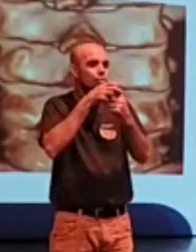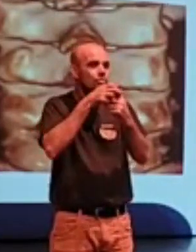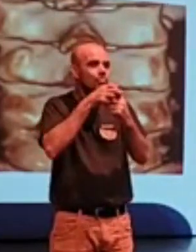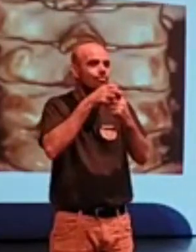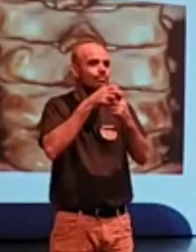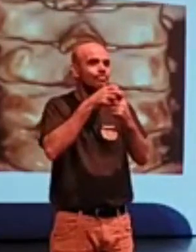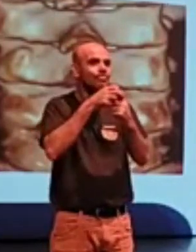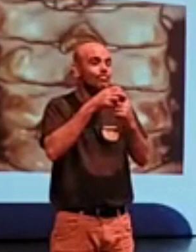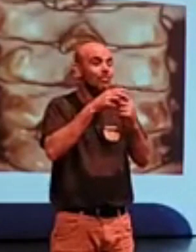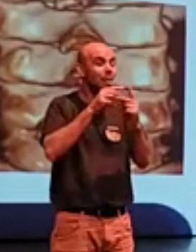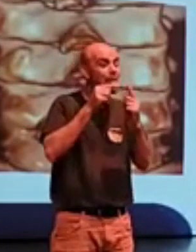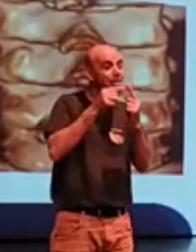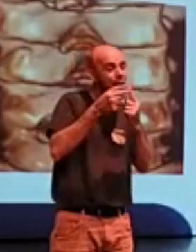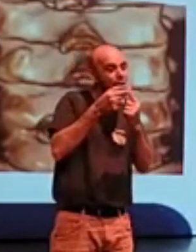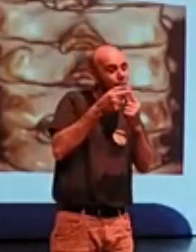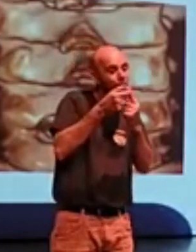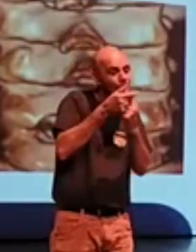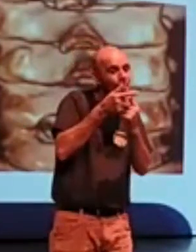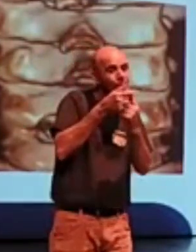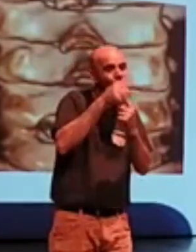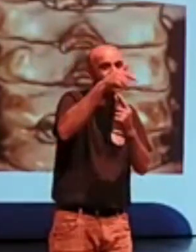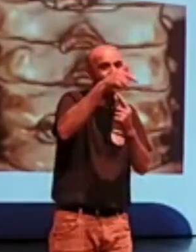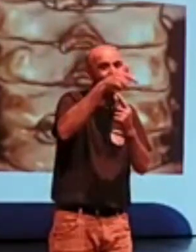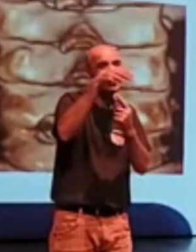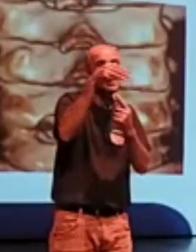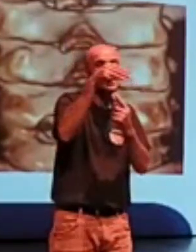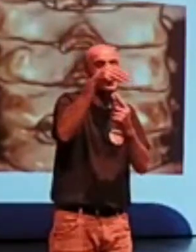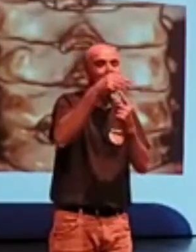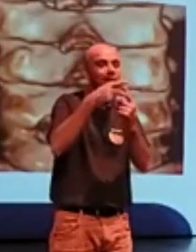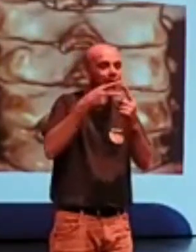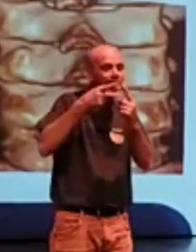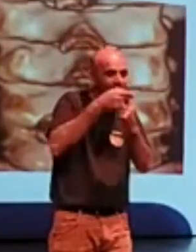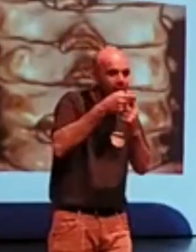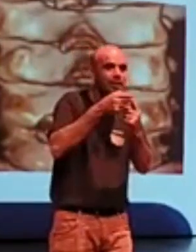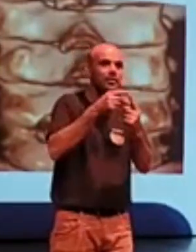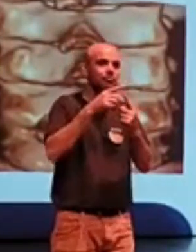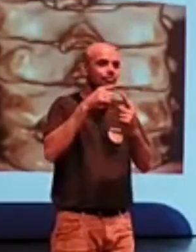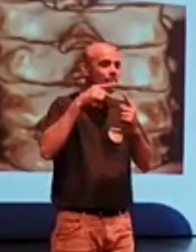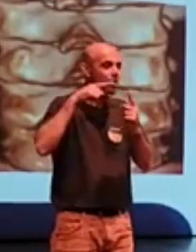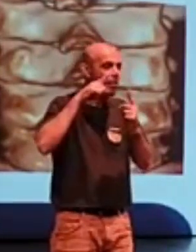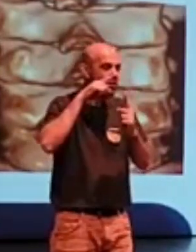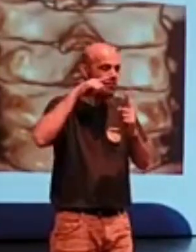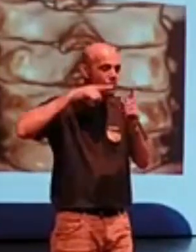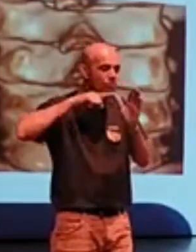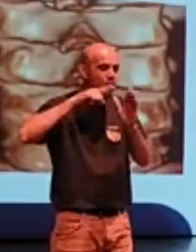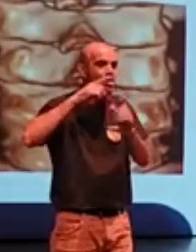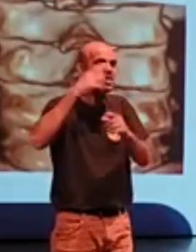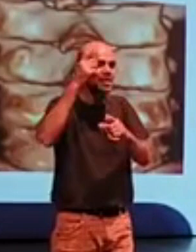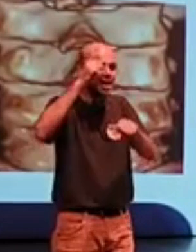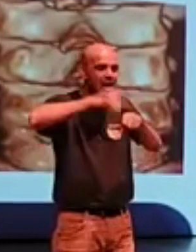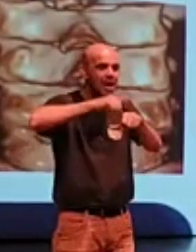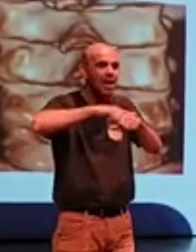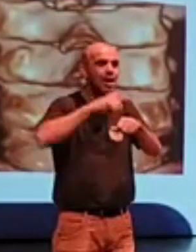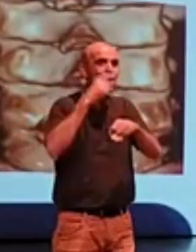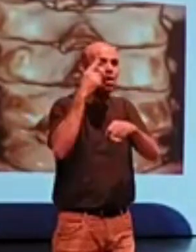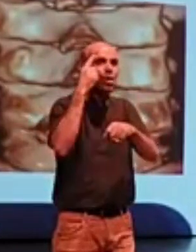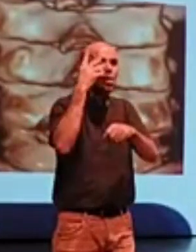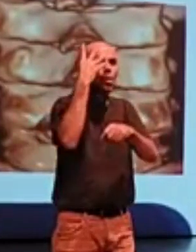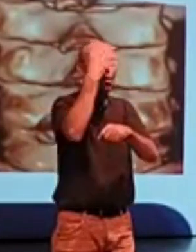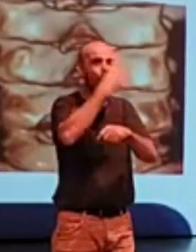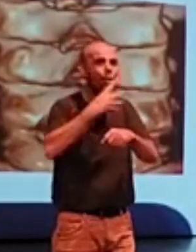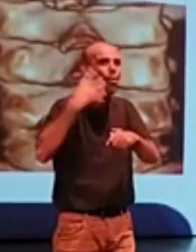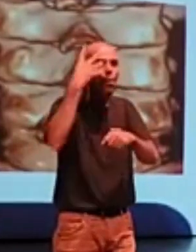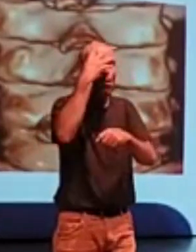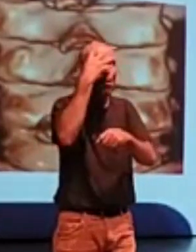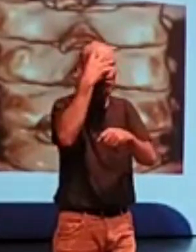minimamente invasivo, por cortes de 7 milímetros, com alta precoce. O que é alta precoce? No mesmo dia, 4, 6 horas depois do